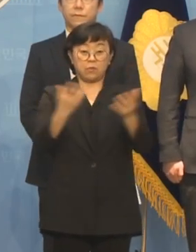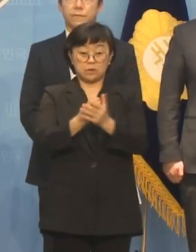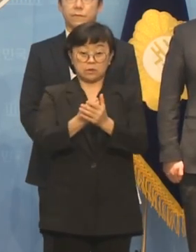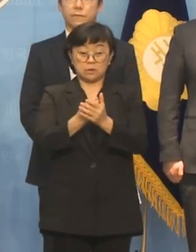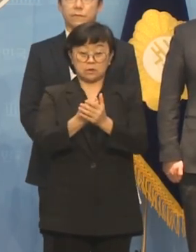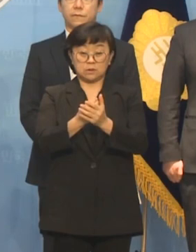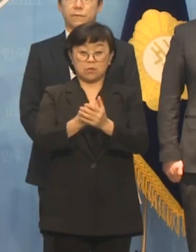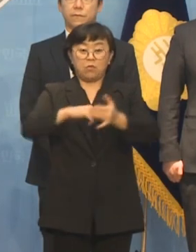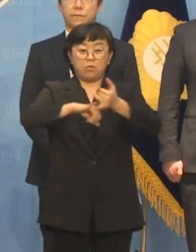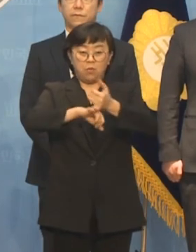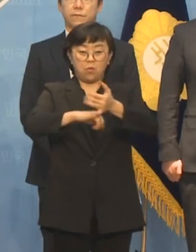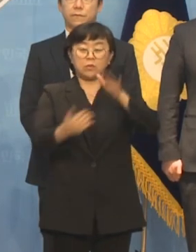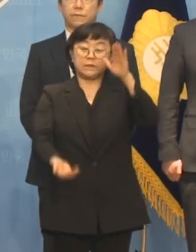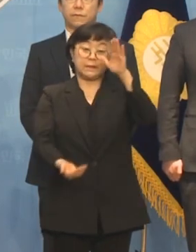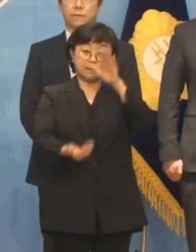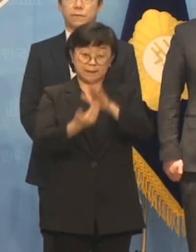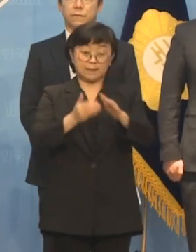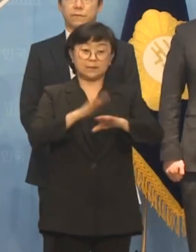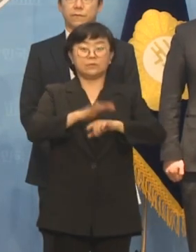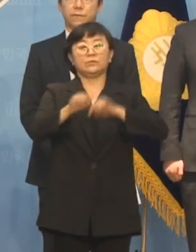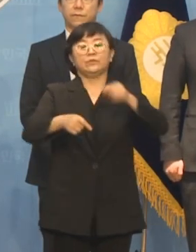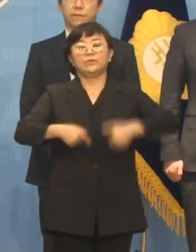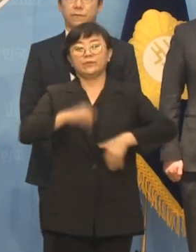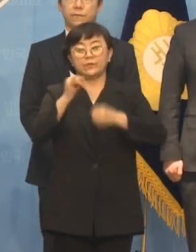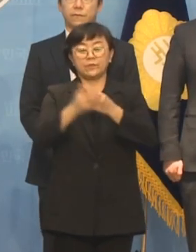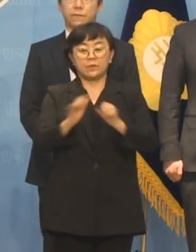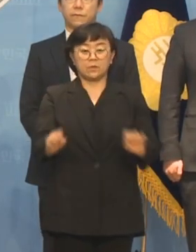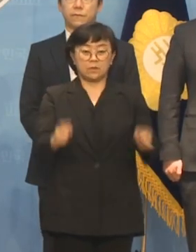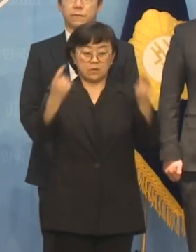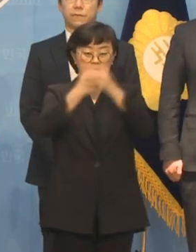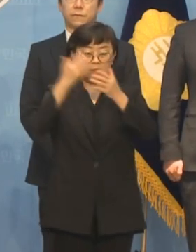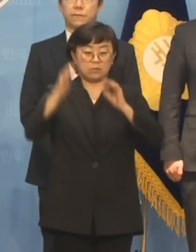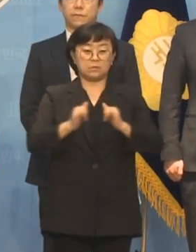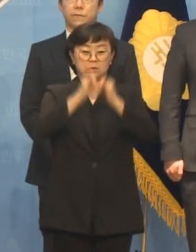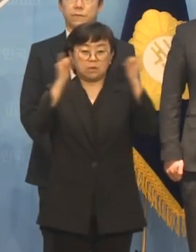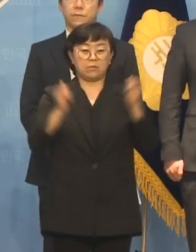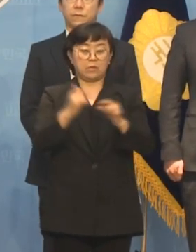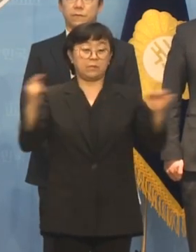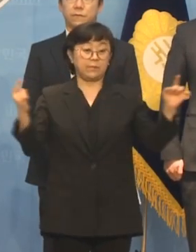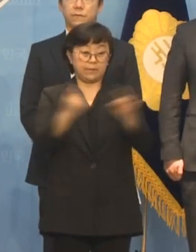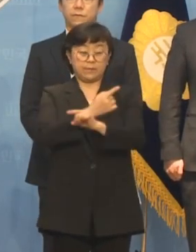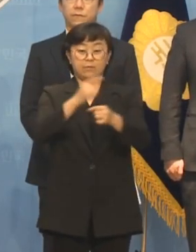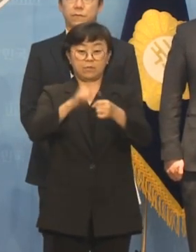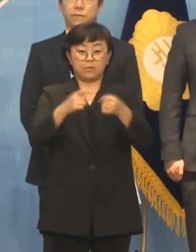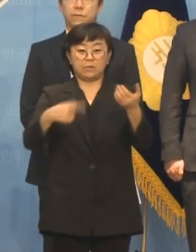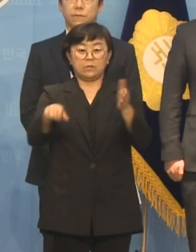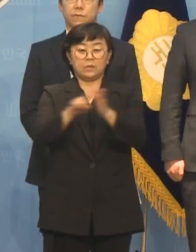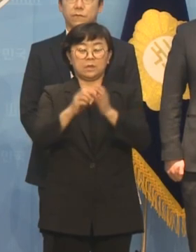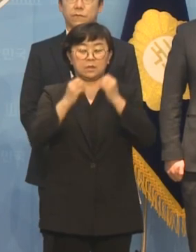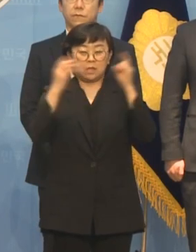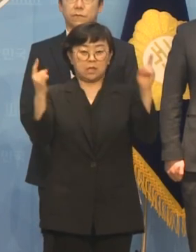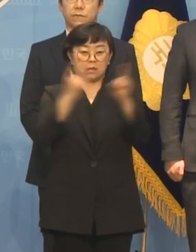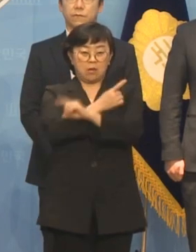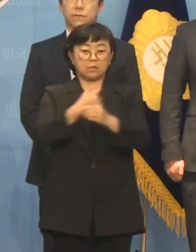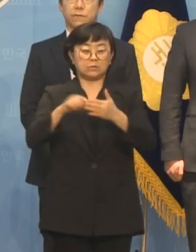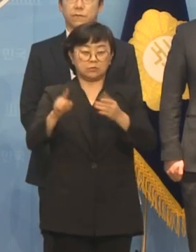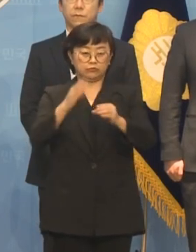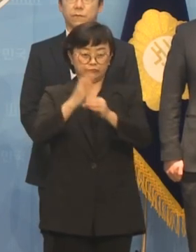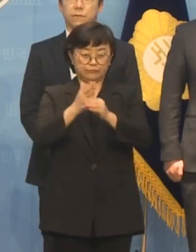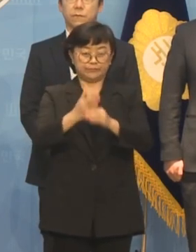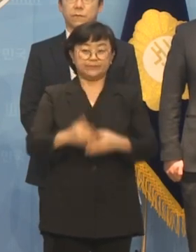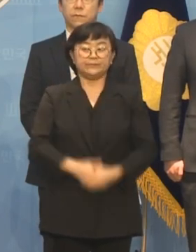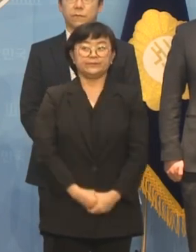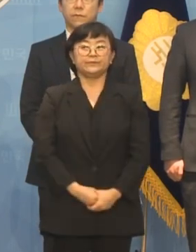자체로서 반드시 실현되어야 할 개혁이며 동시에 한국사회 대전환을 목표로 한 개혁정치의 주춧돌인 것입니다.